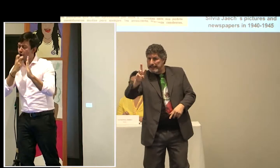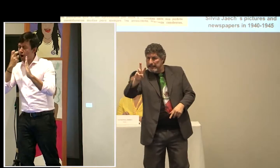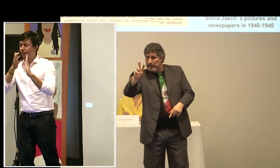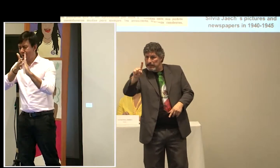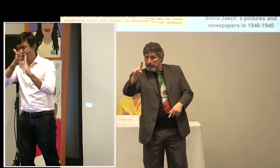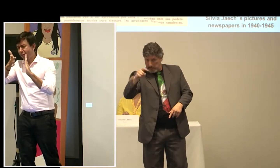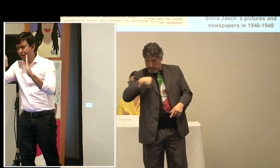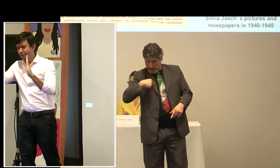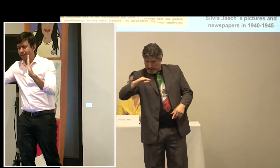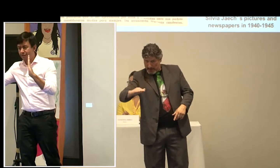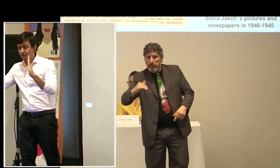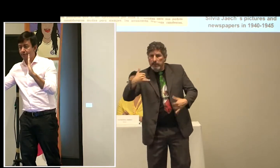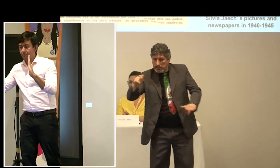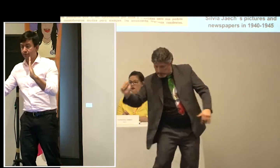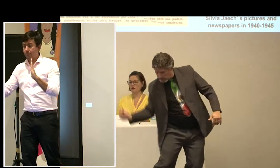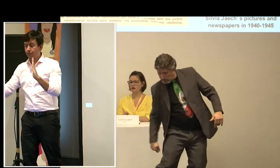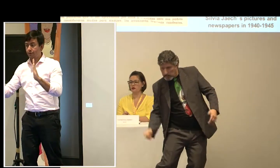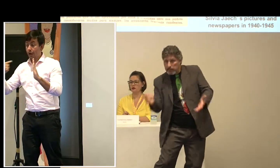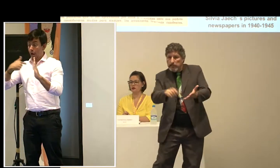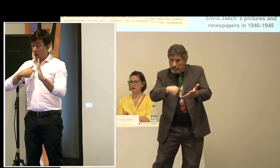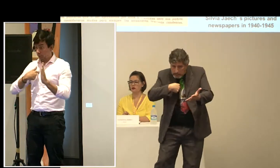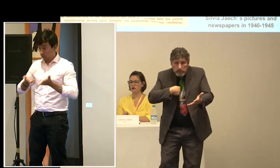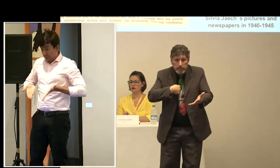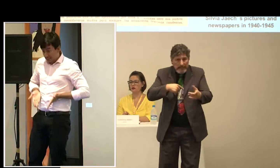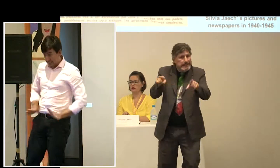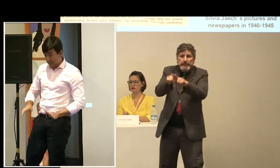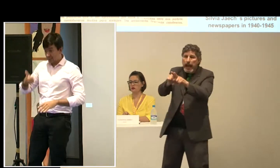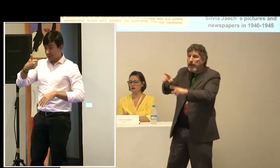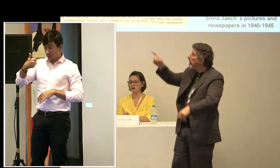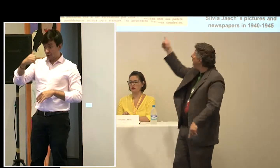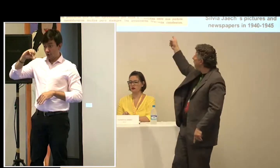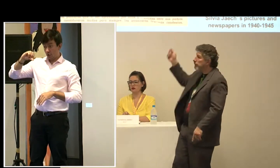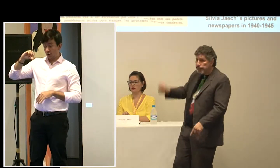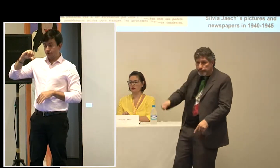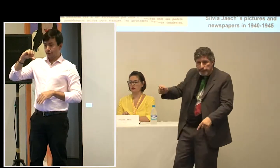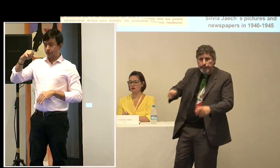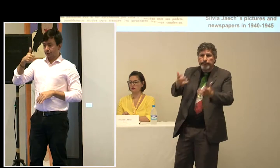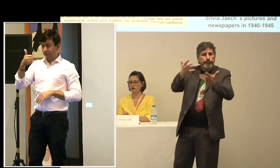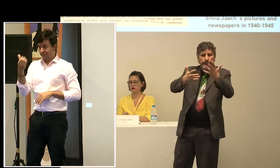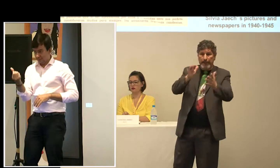1945 foram cerca de 5 anos de oralismo.